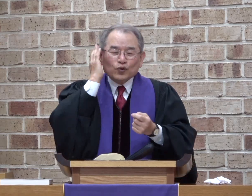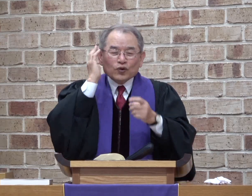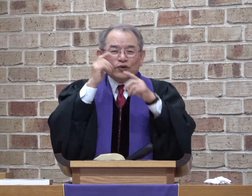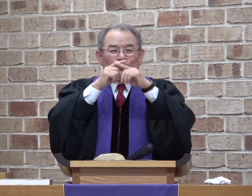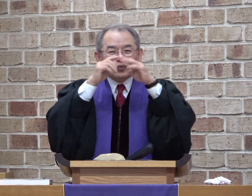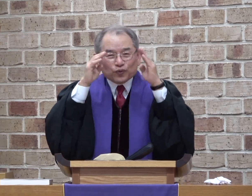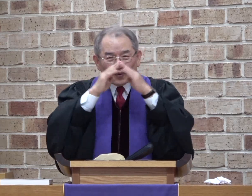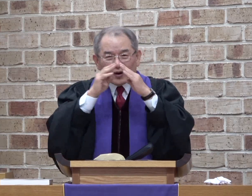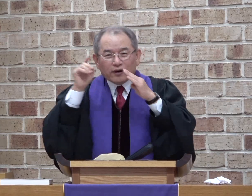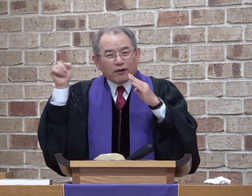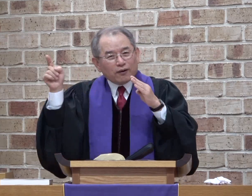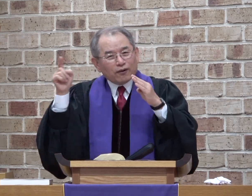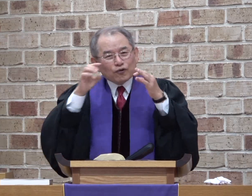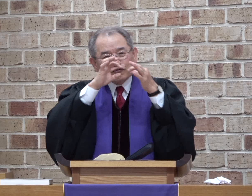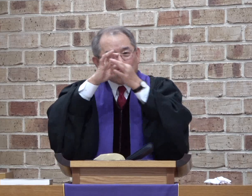서울농아교회를 통해서